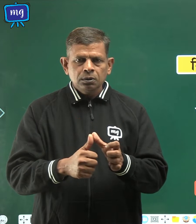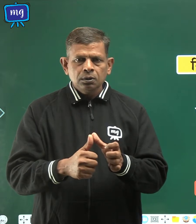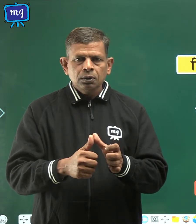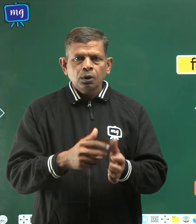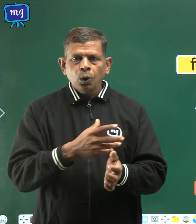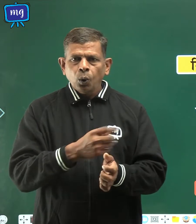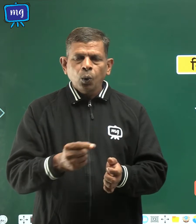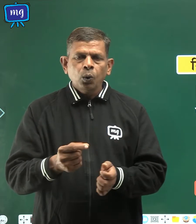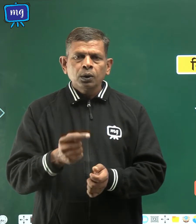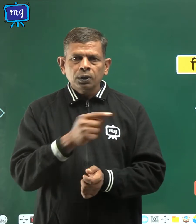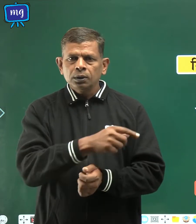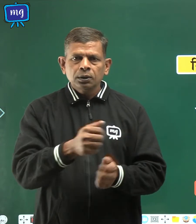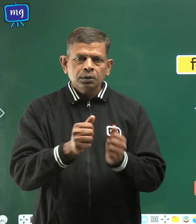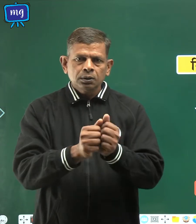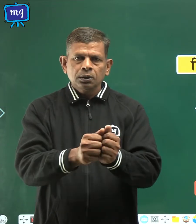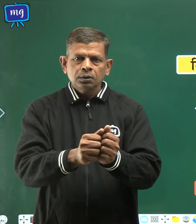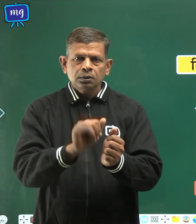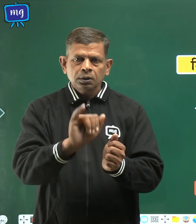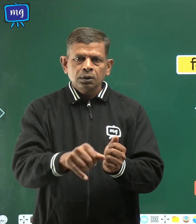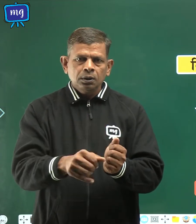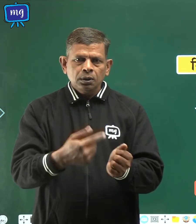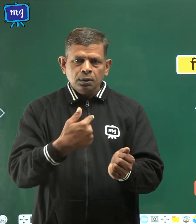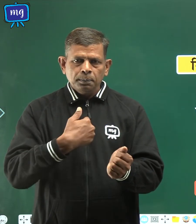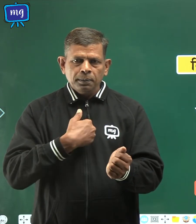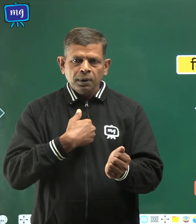और मेरे साथ हैं